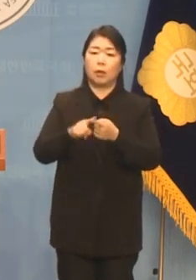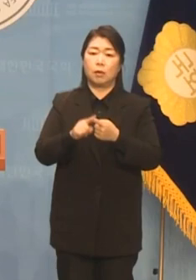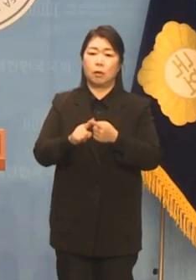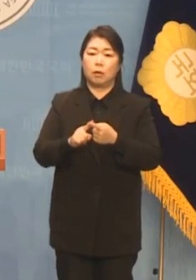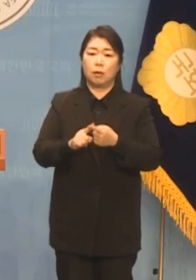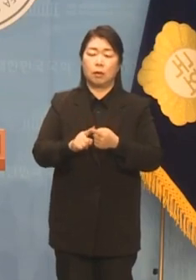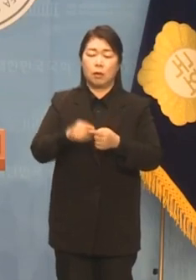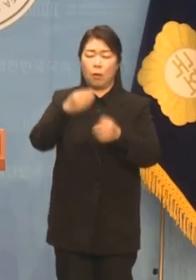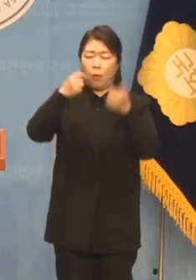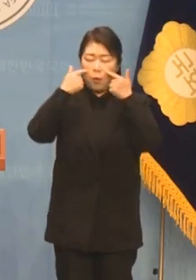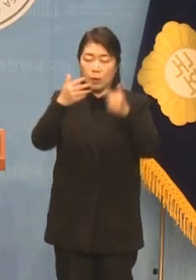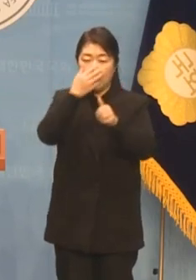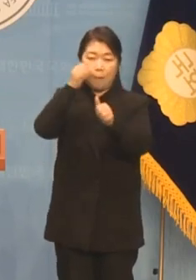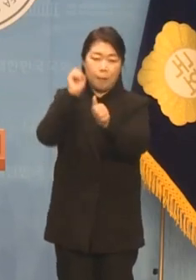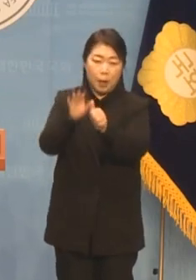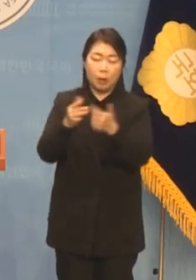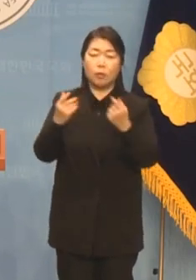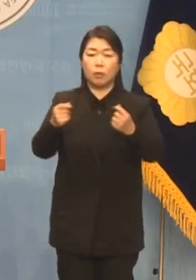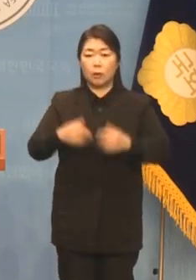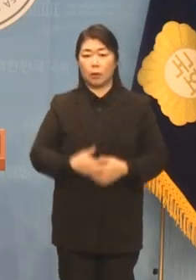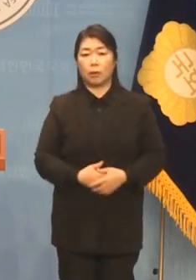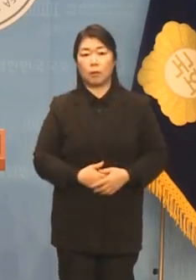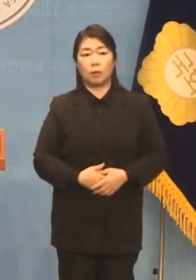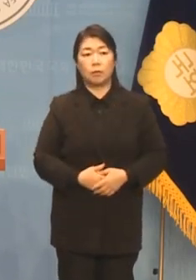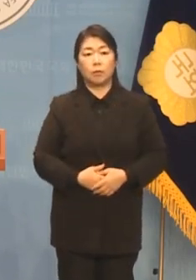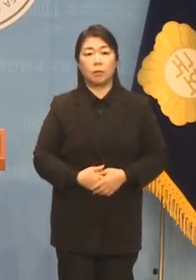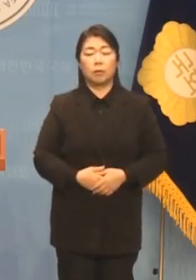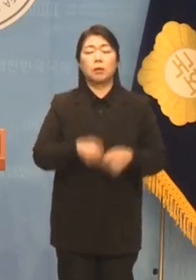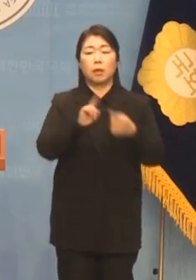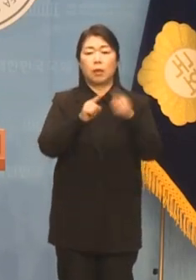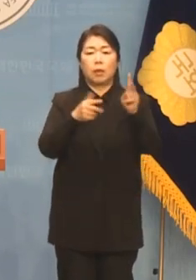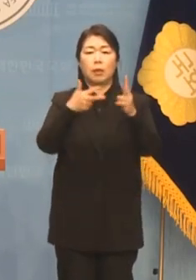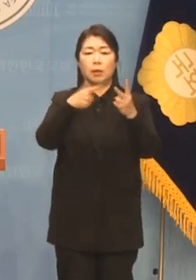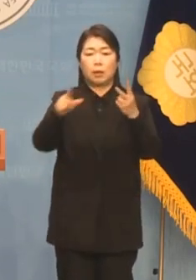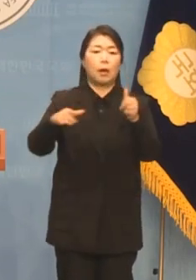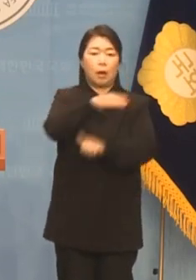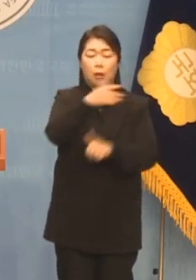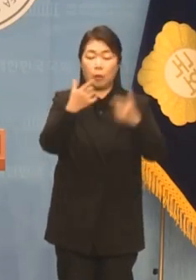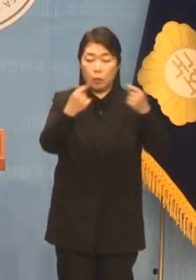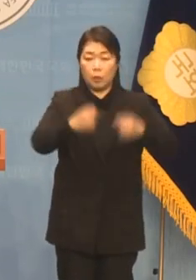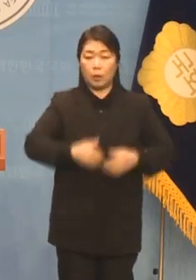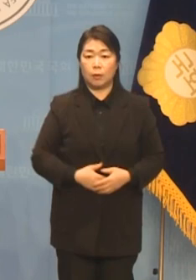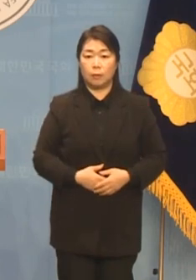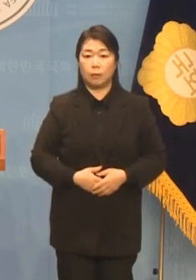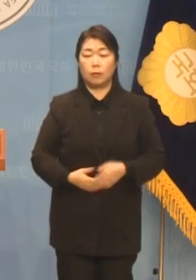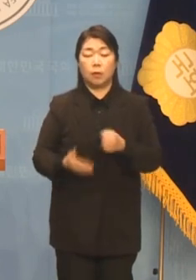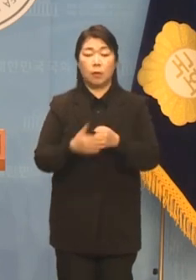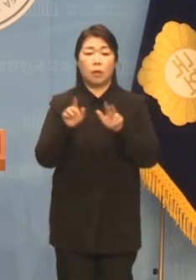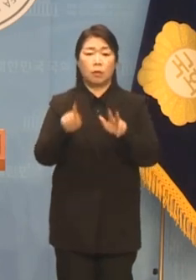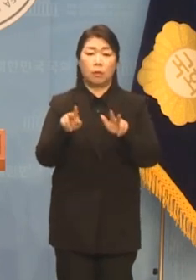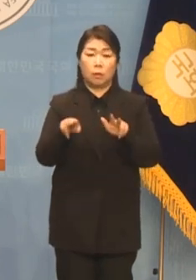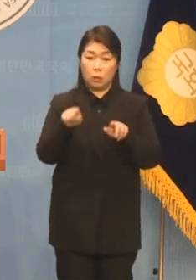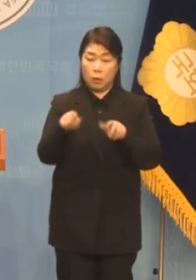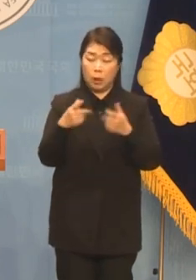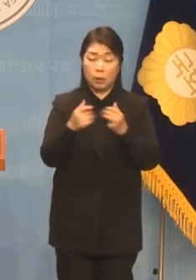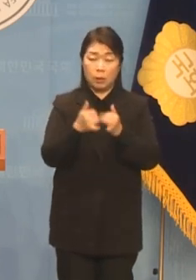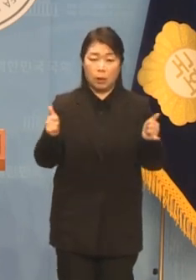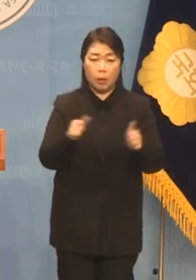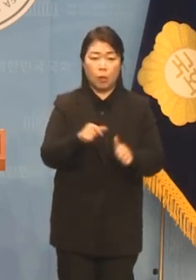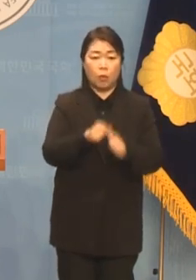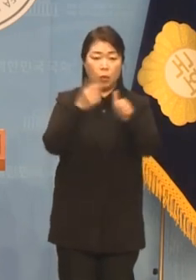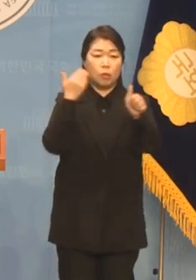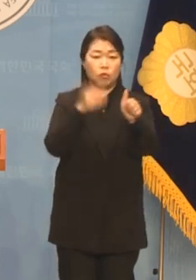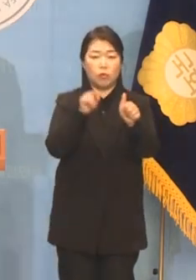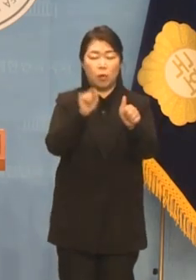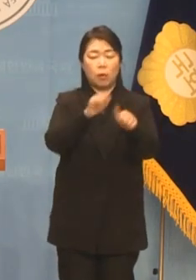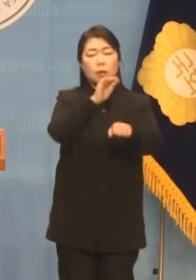가위입니다 이들을 공한 이재명 대표는 지금이라도 제하고 공천을